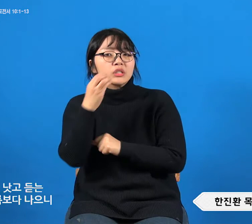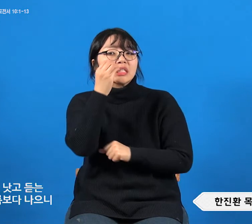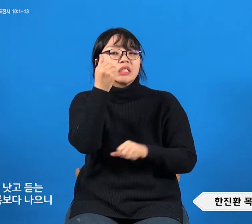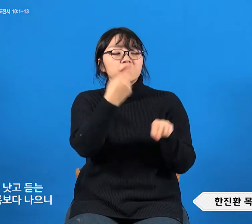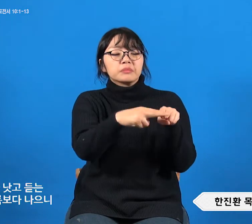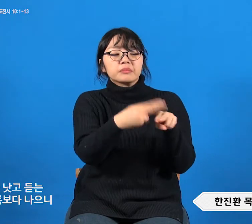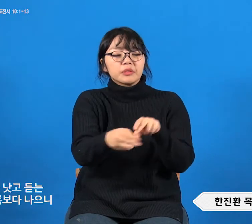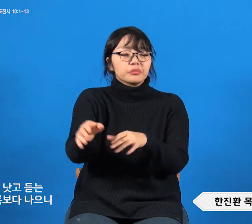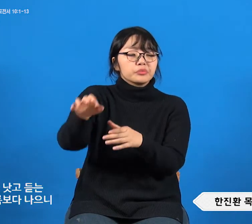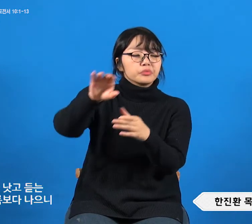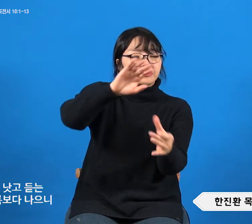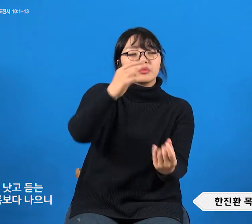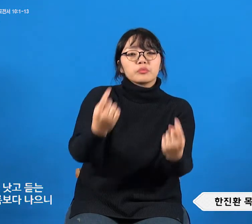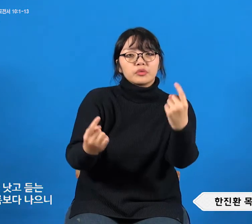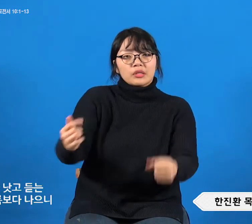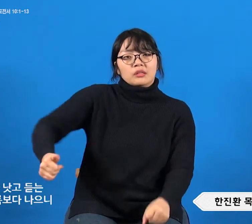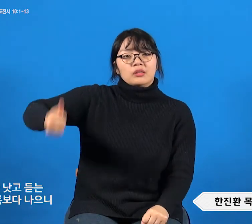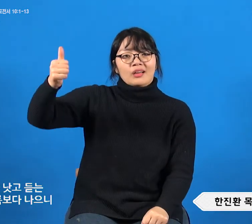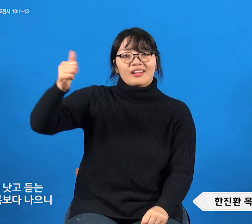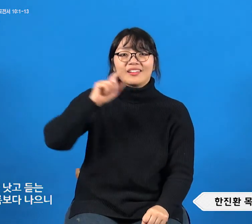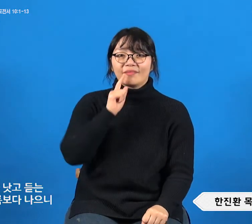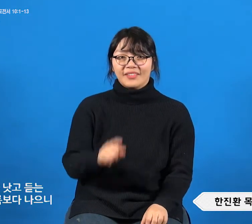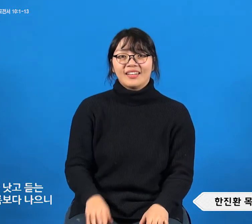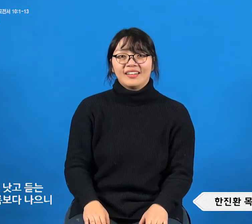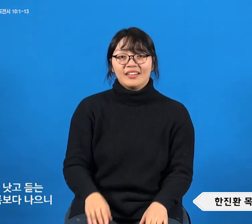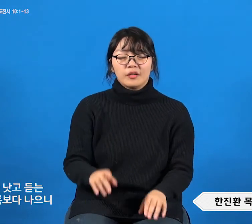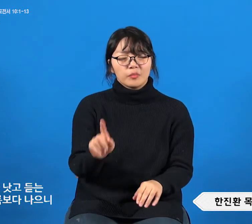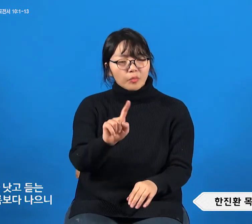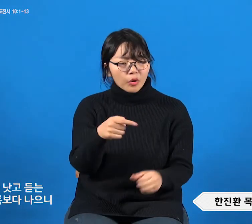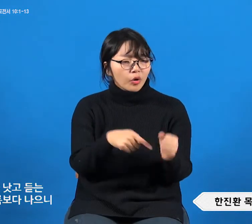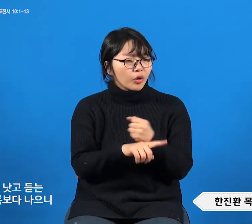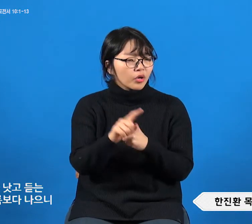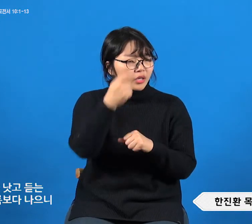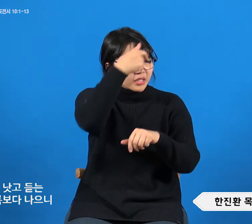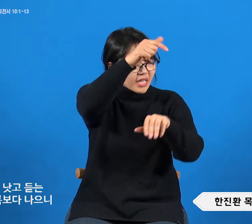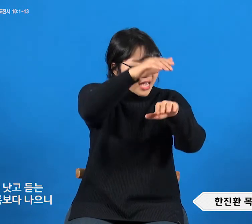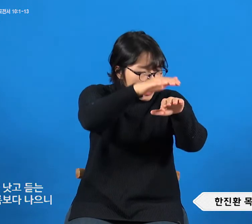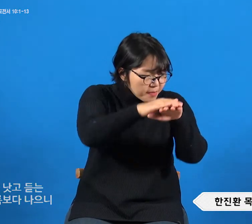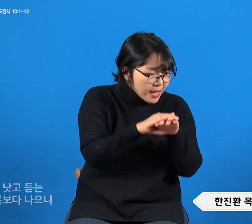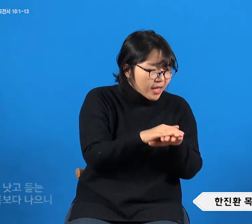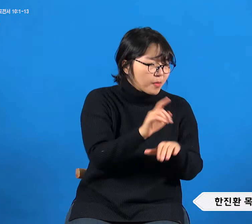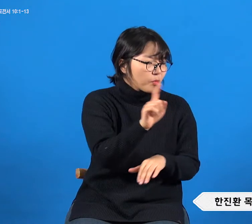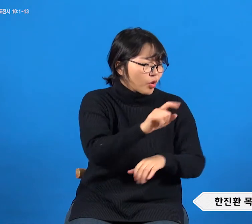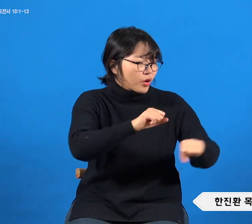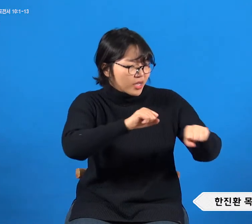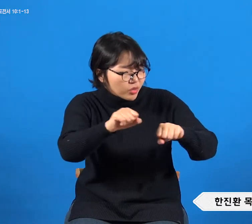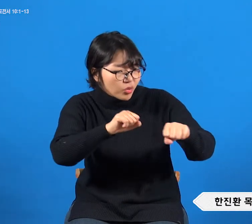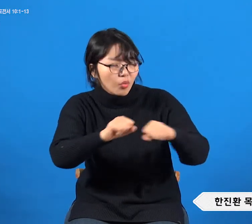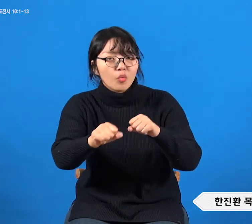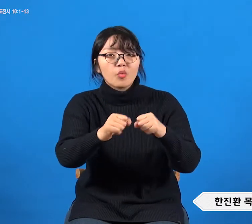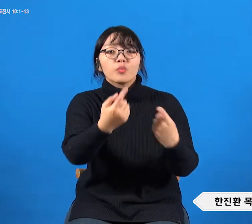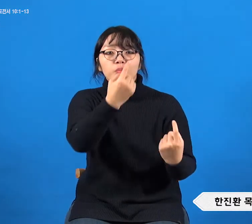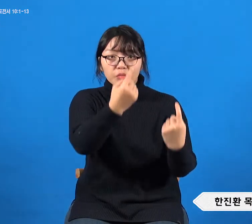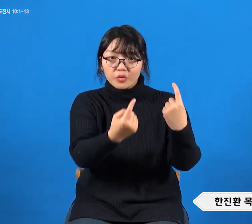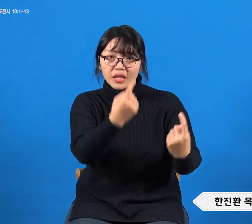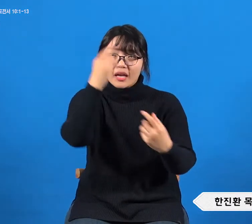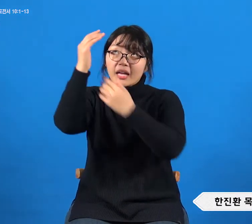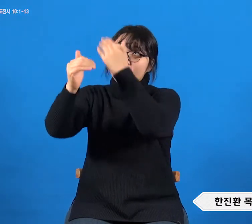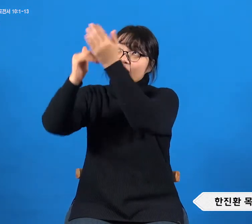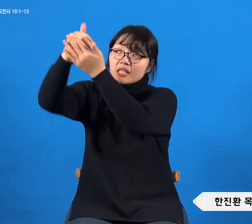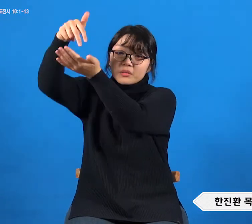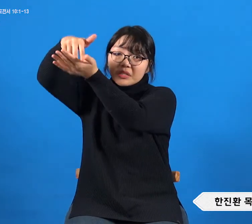나으니, 그 어떤 예배보다도 그 어떤 종교 행위보다도 하나님은 순종을